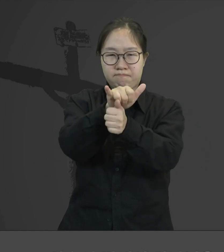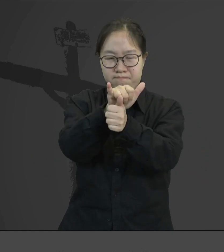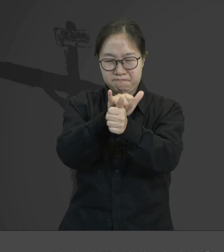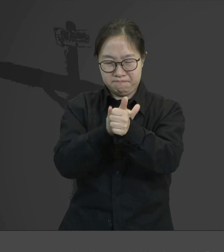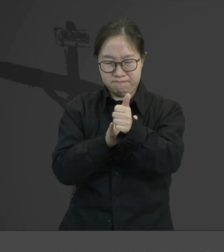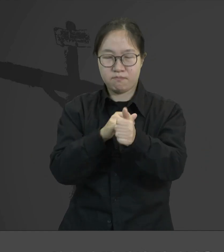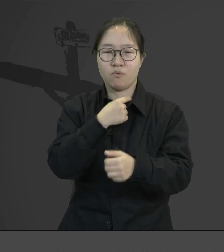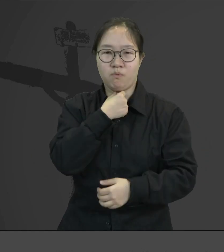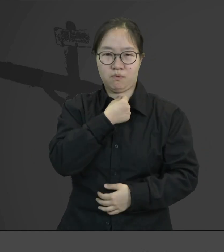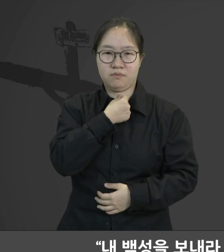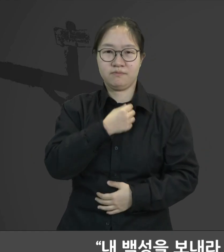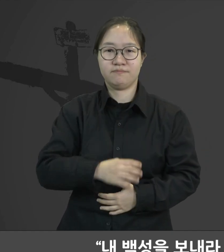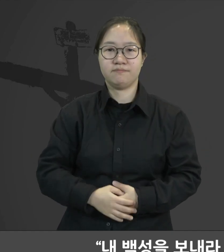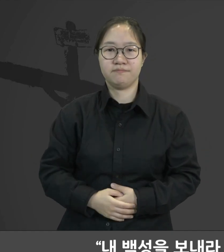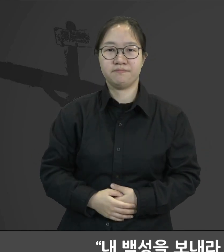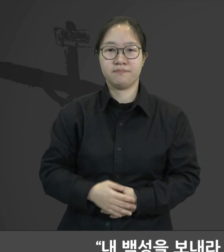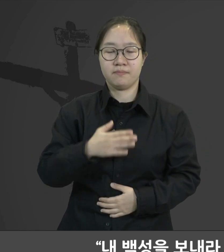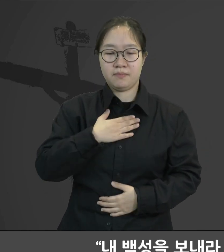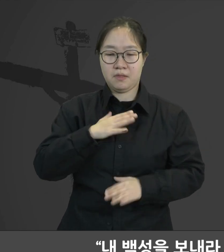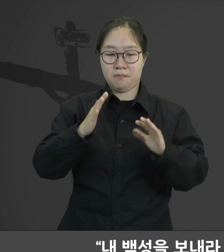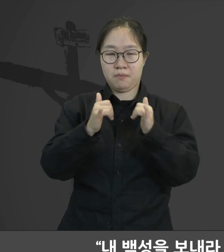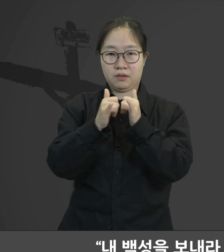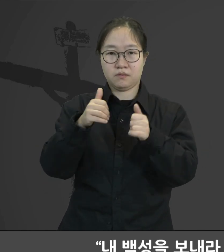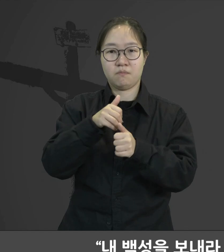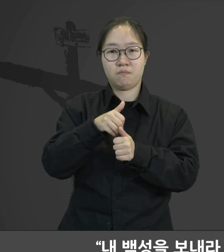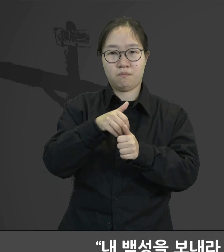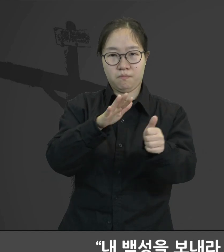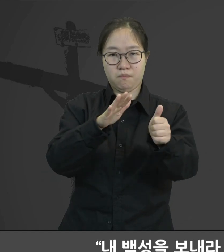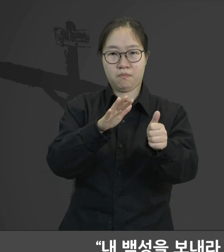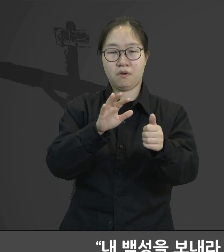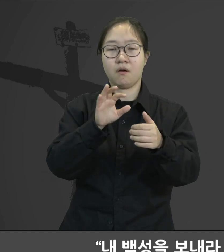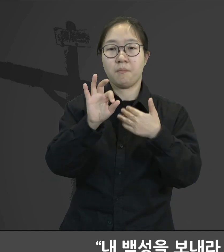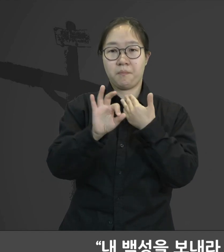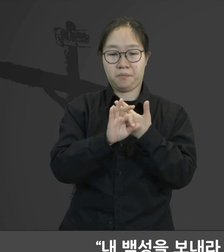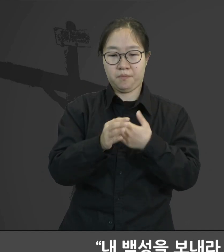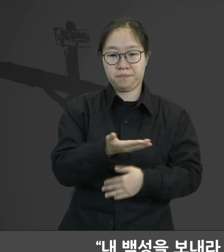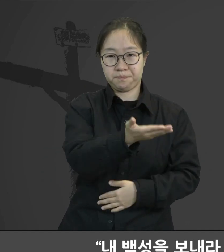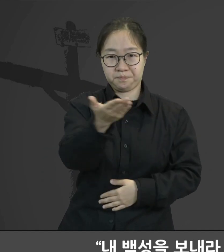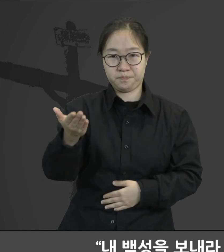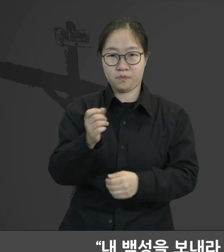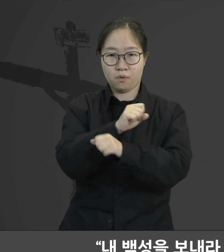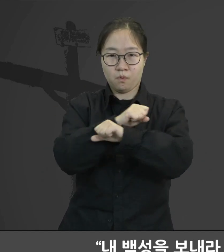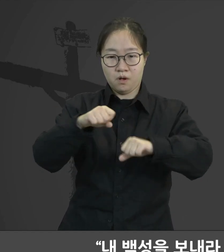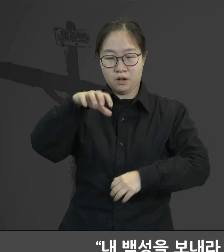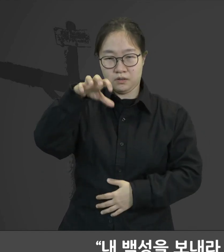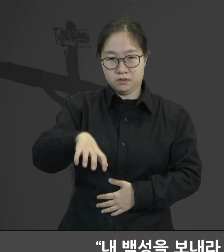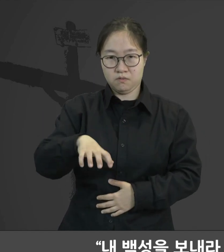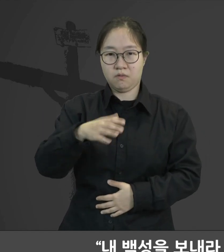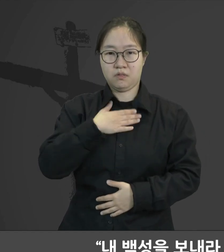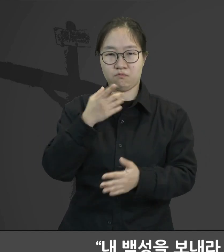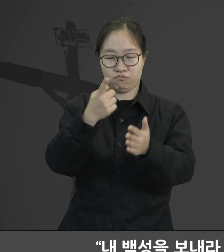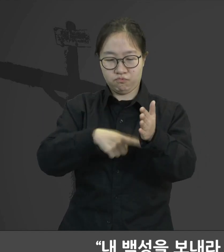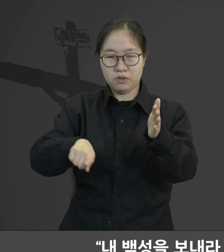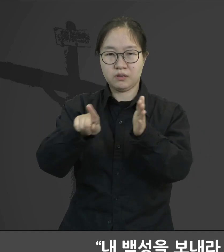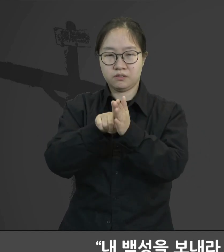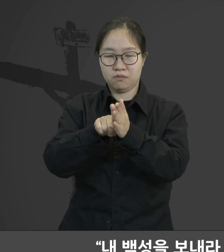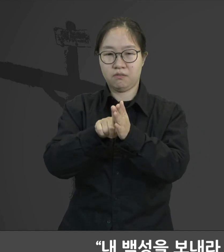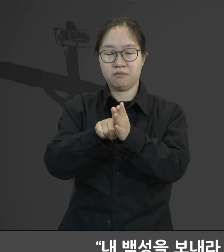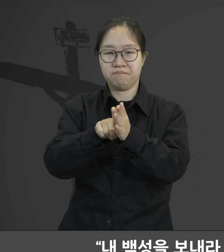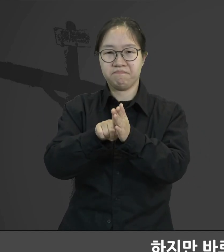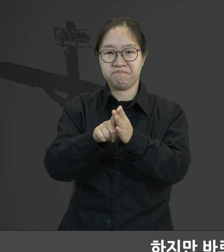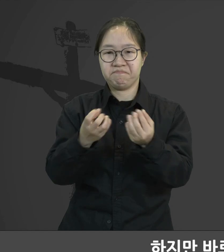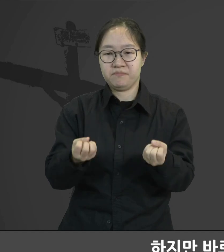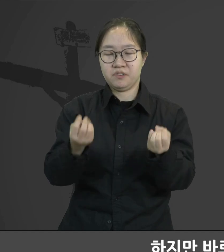하기 원하셨습니다. 내 백성을 보내라. 그러면 그들이 광야에서 내 앞에 절기를 지킬